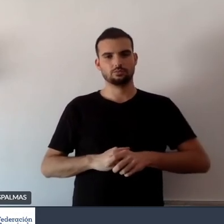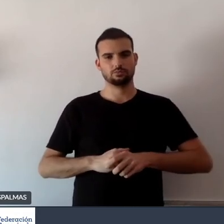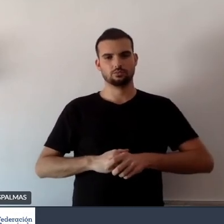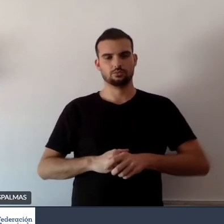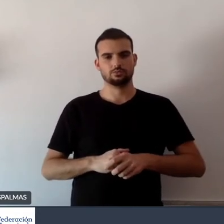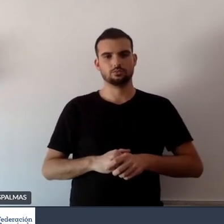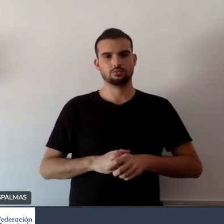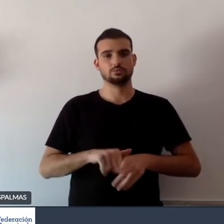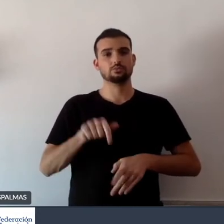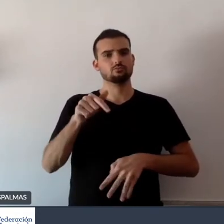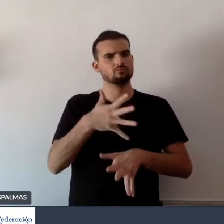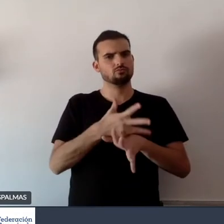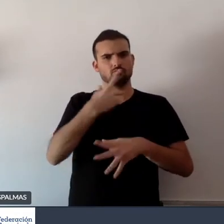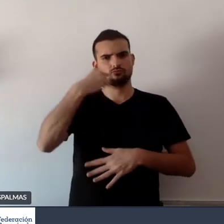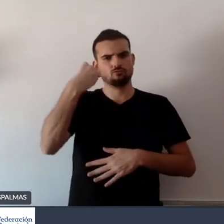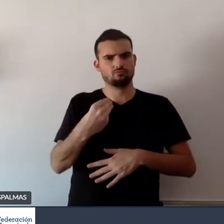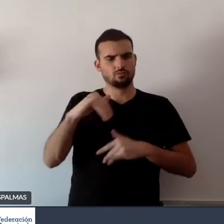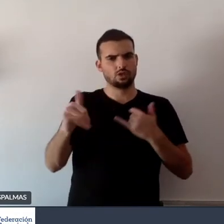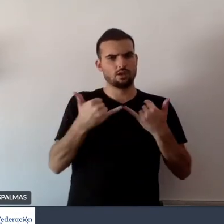Esto lo juega muy bien Tenerife, además.